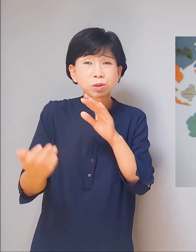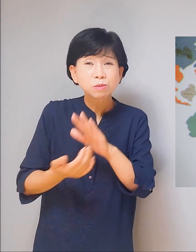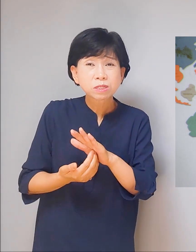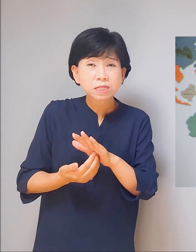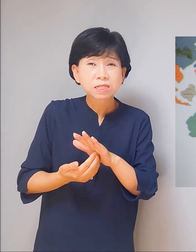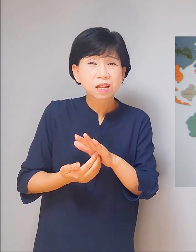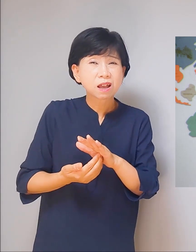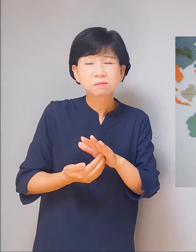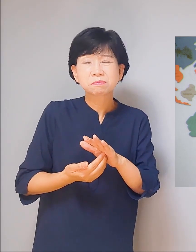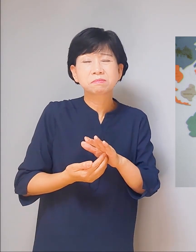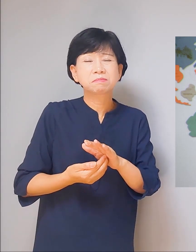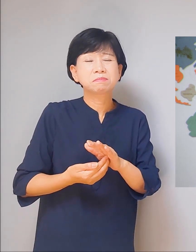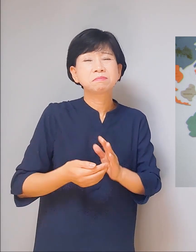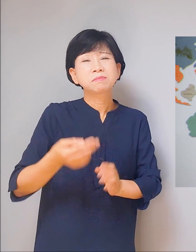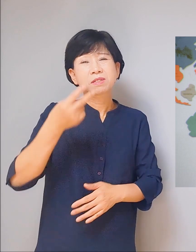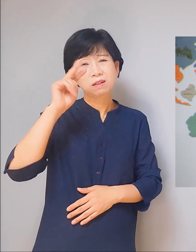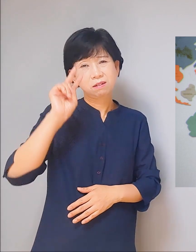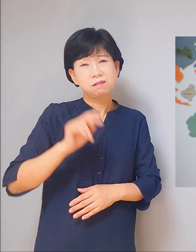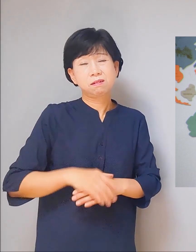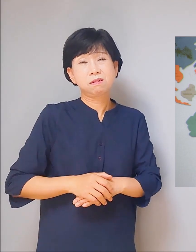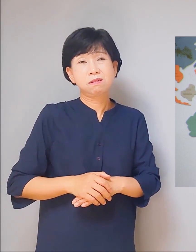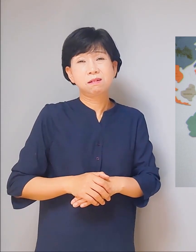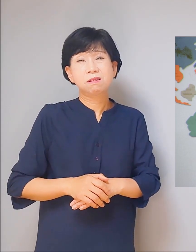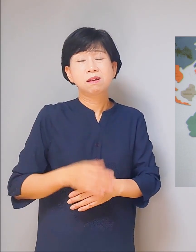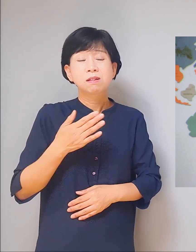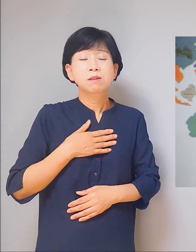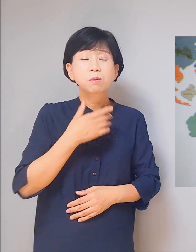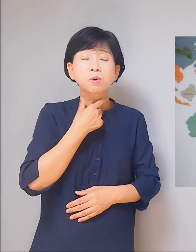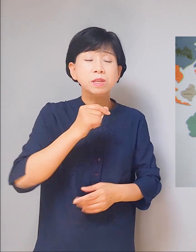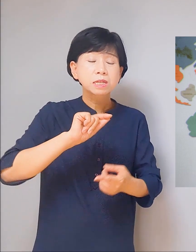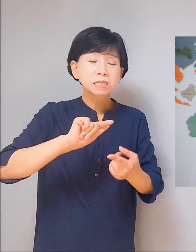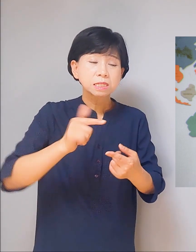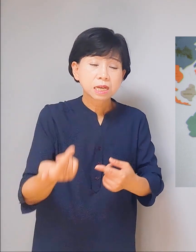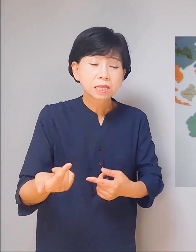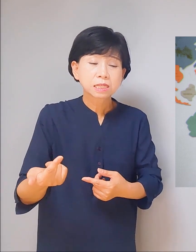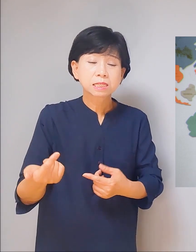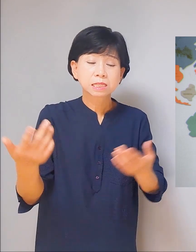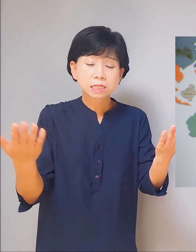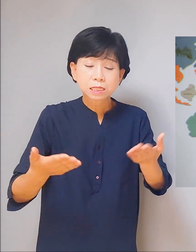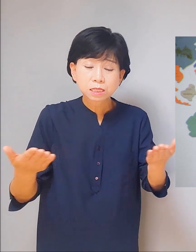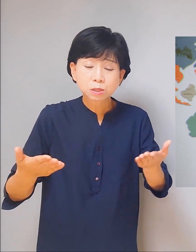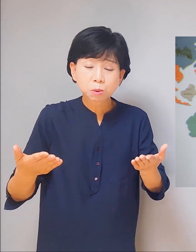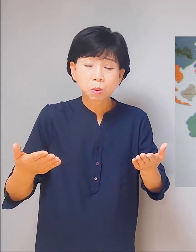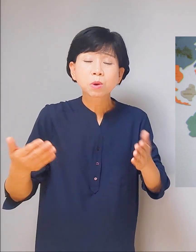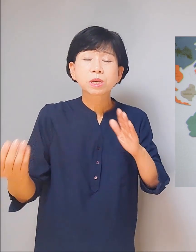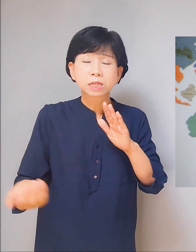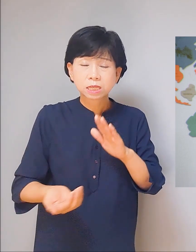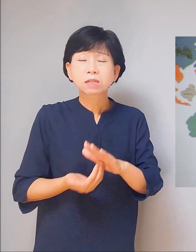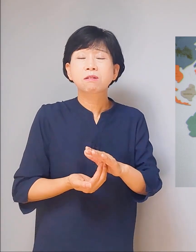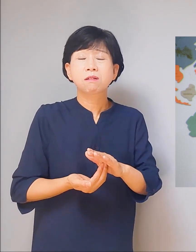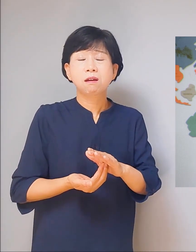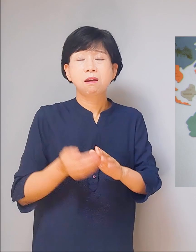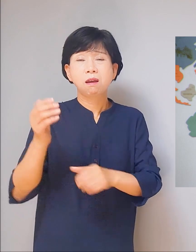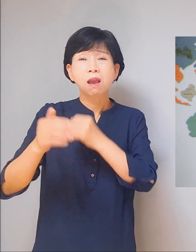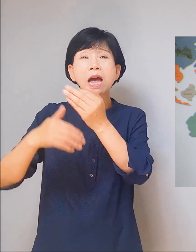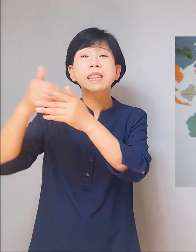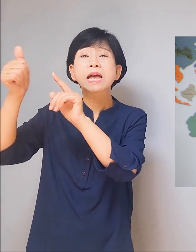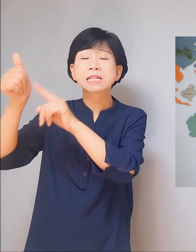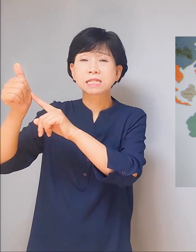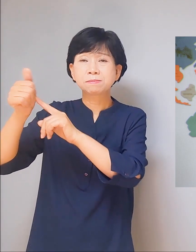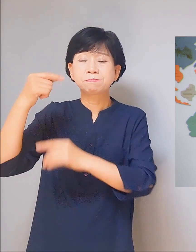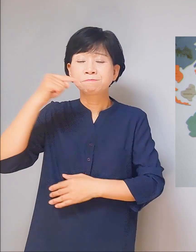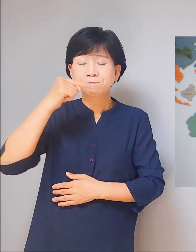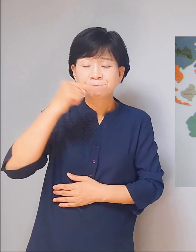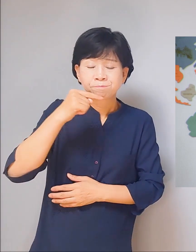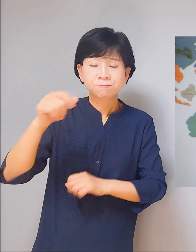된다? 착각입니다. 내가 원하지 않은, 뜻하지 않은 일들도 일어나는 게 하나님의